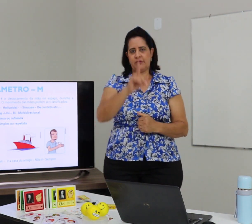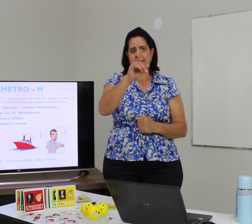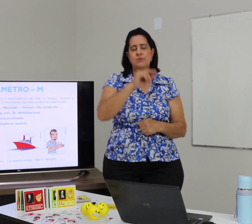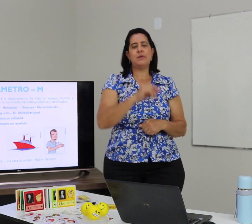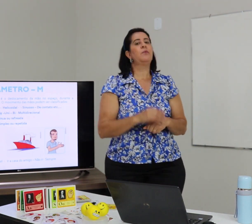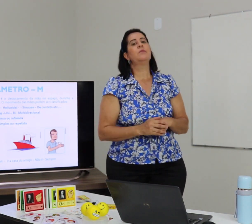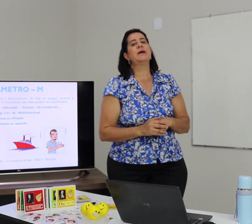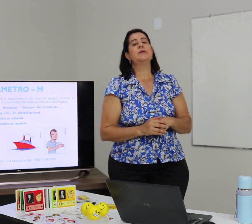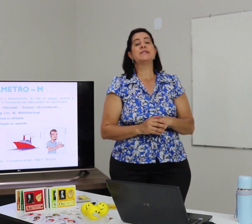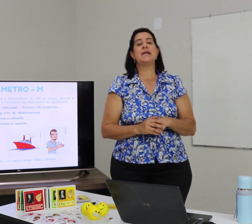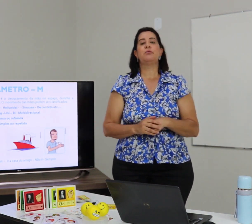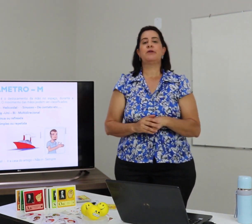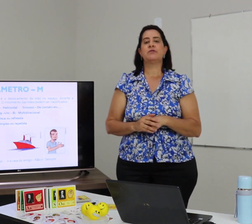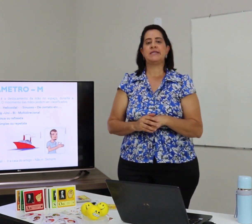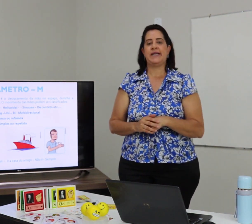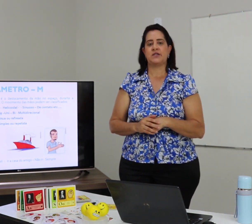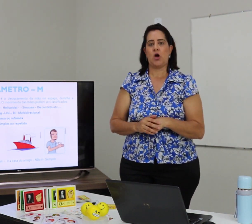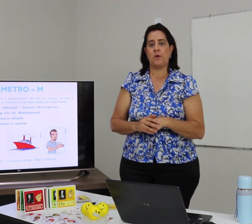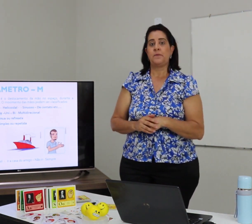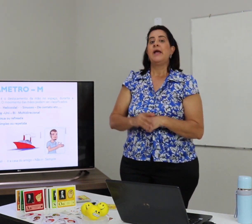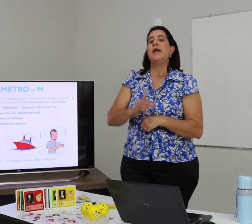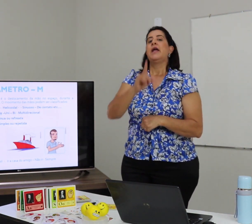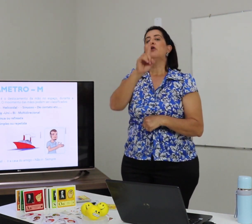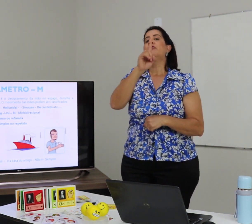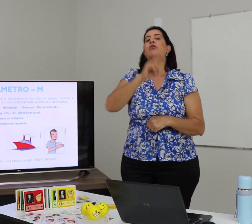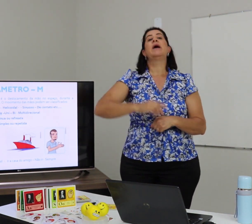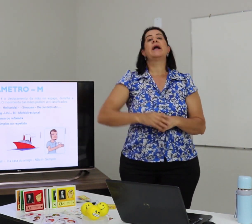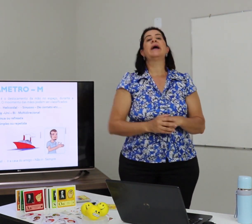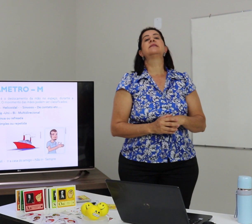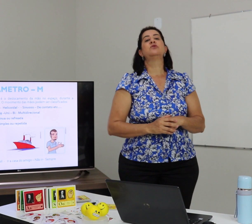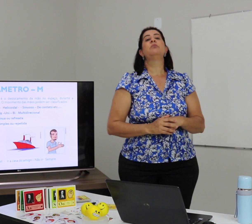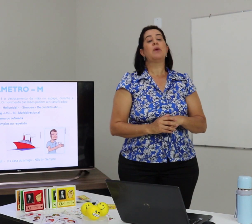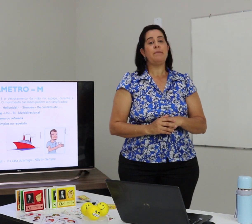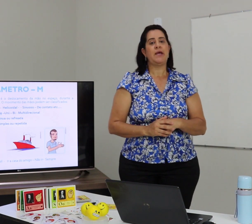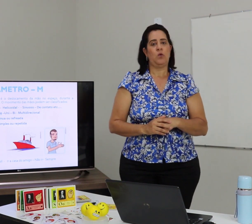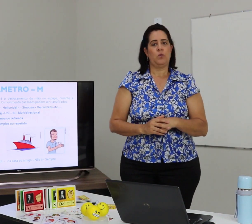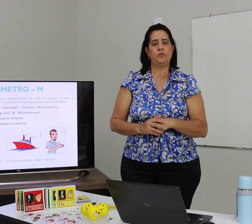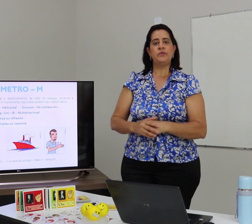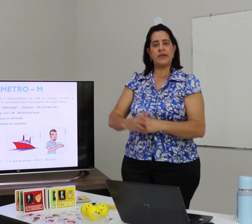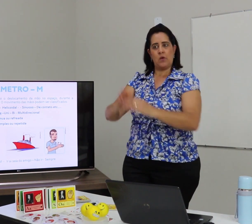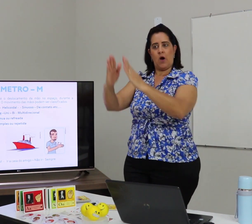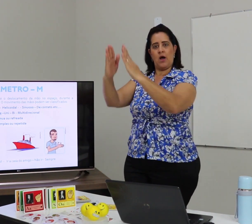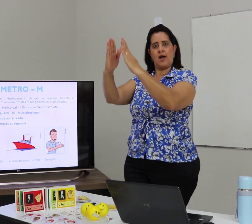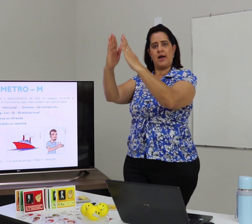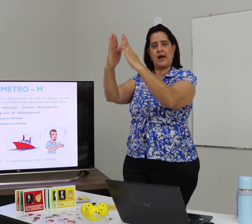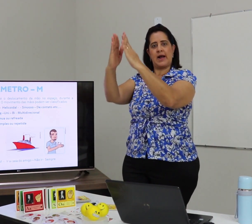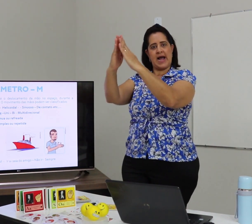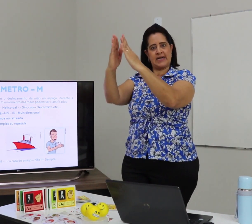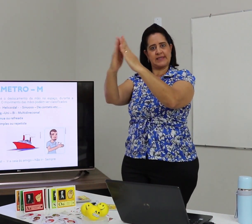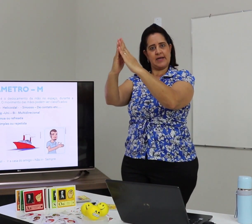fazer um exemplo para vocês, ó. Eu vou à casa do meu amigo. Então, ó,